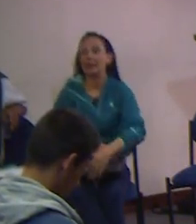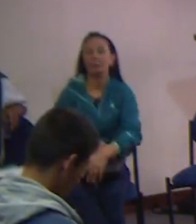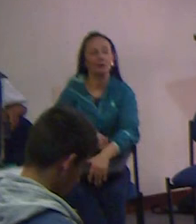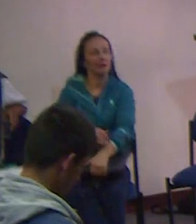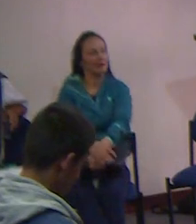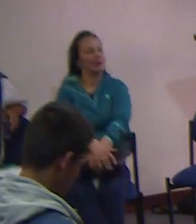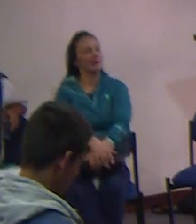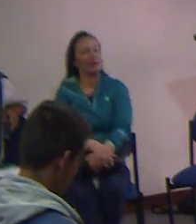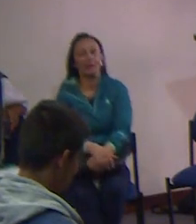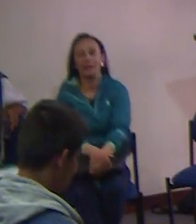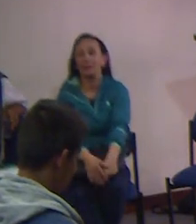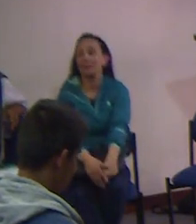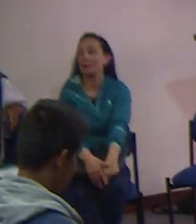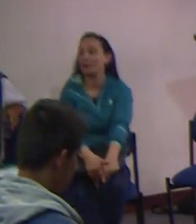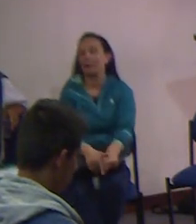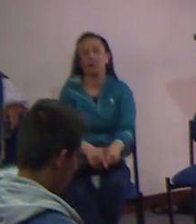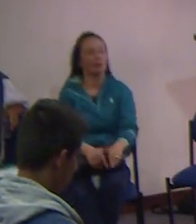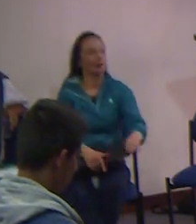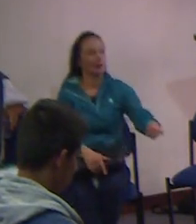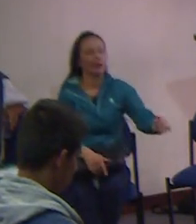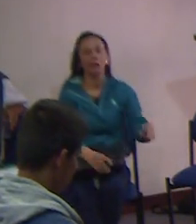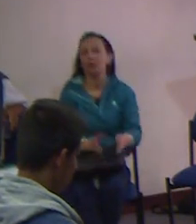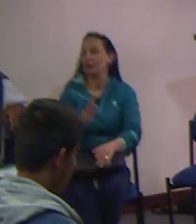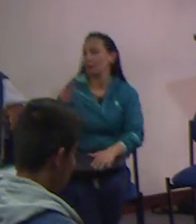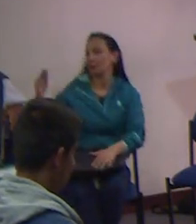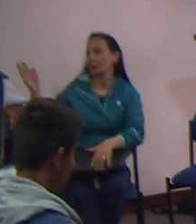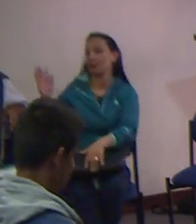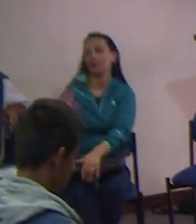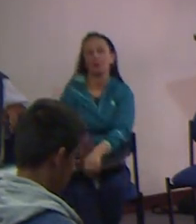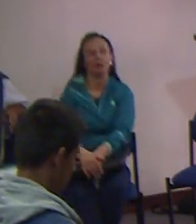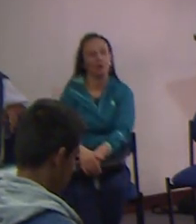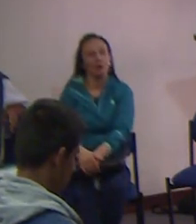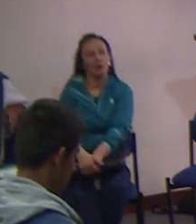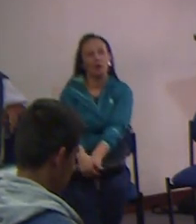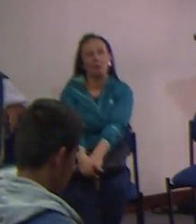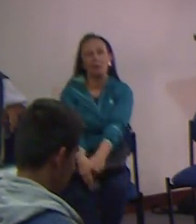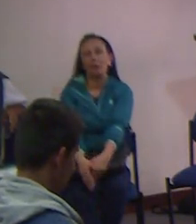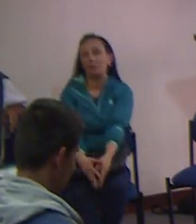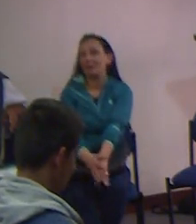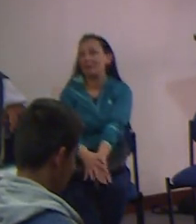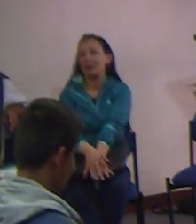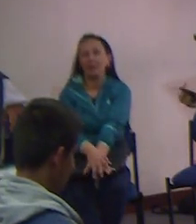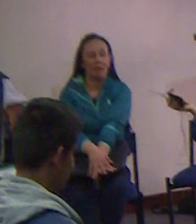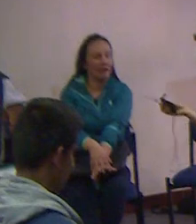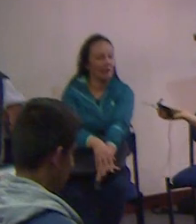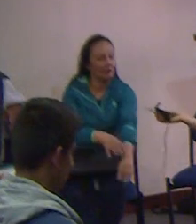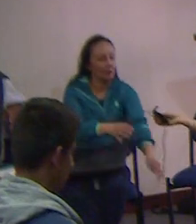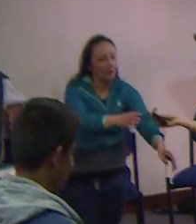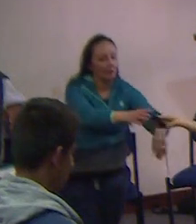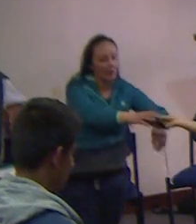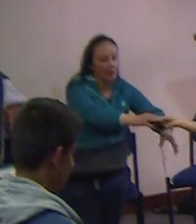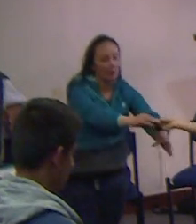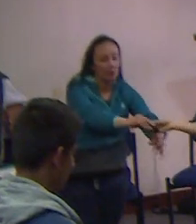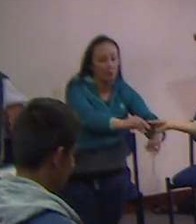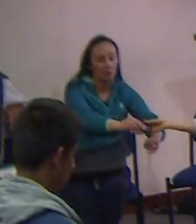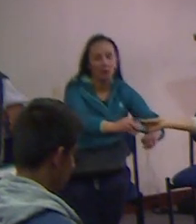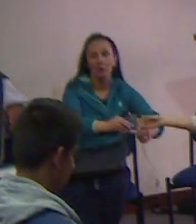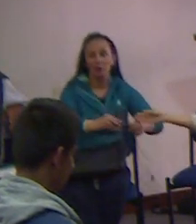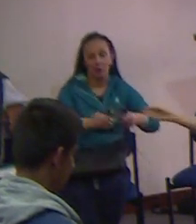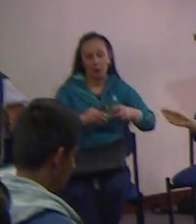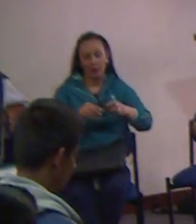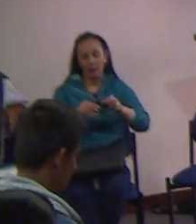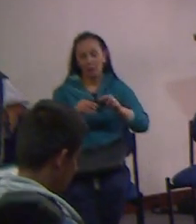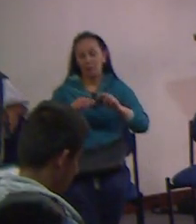bien importante a nivel del Departamento de Biología a lo largo de estos años, como bien lo planteaba el profe Carlos